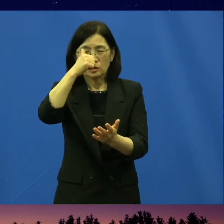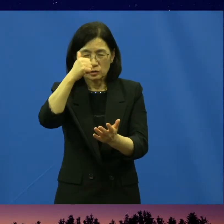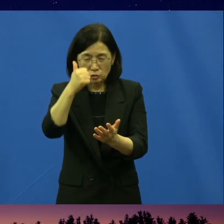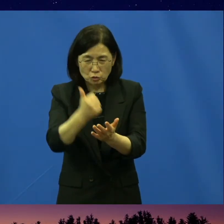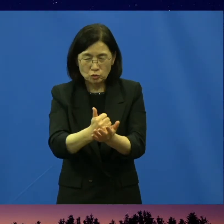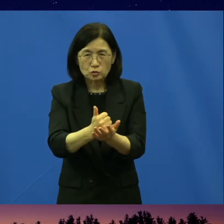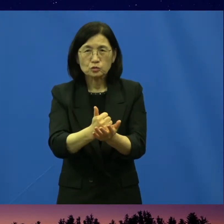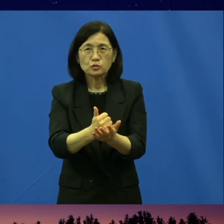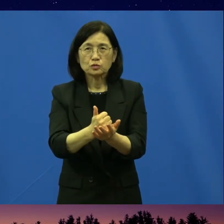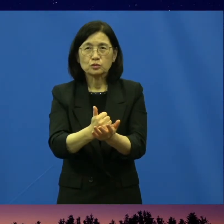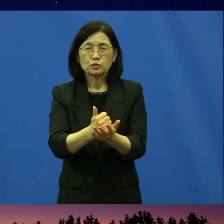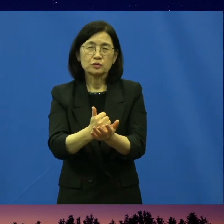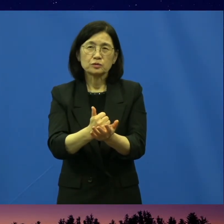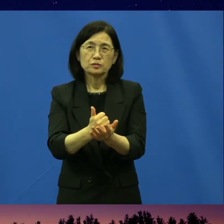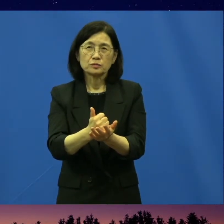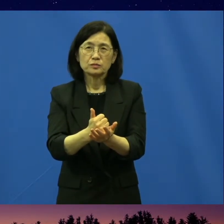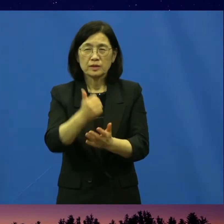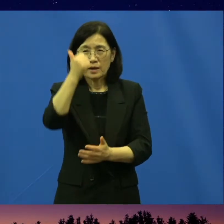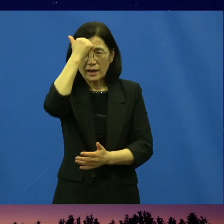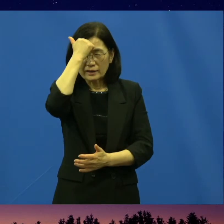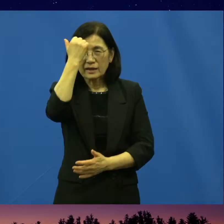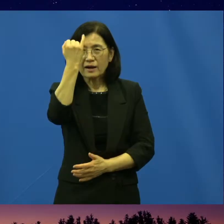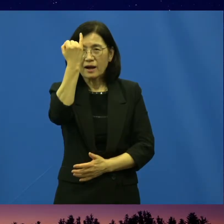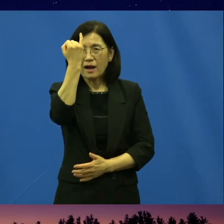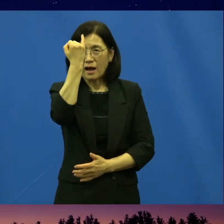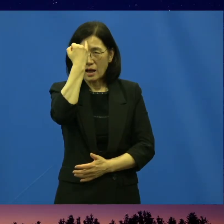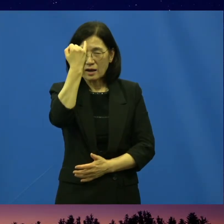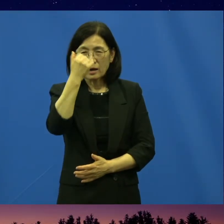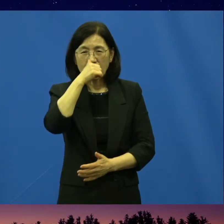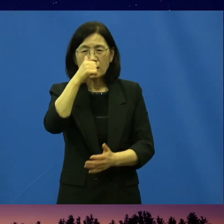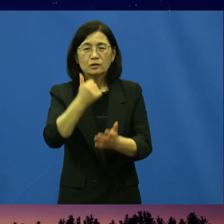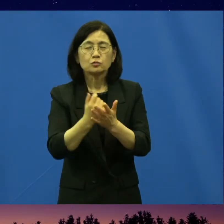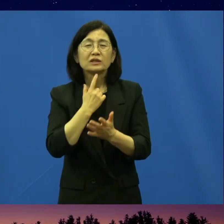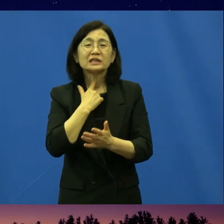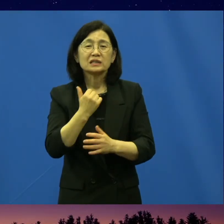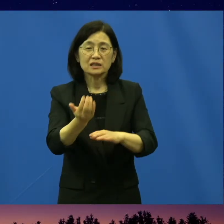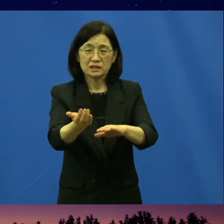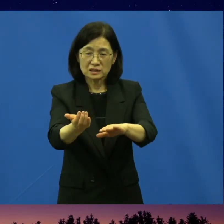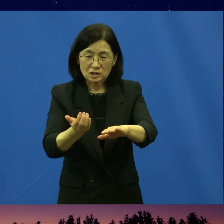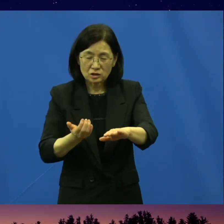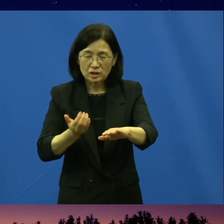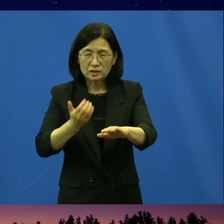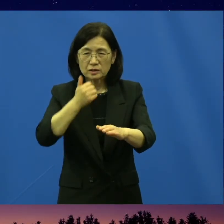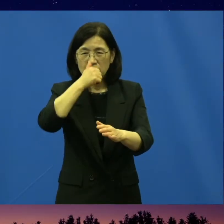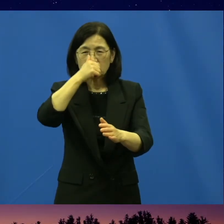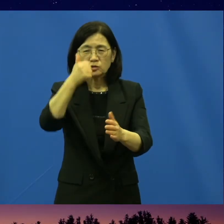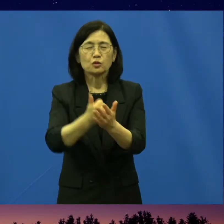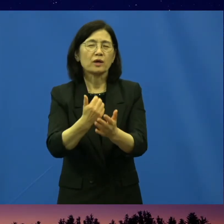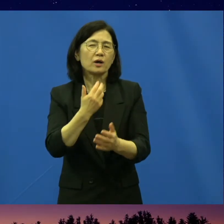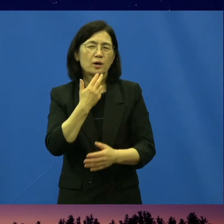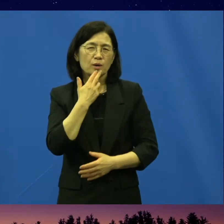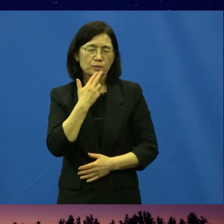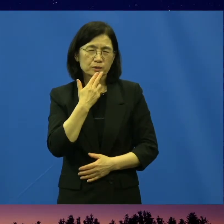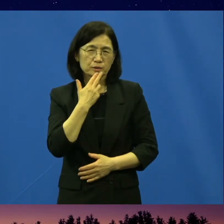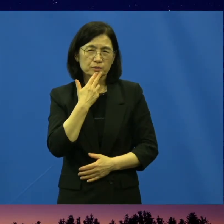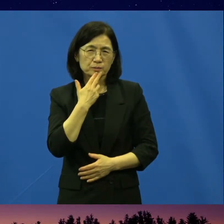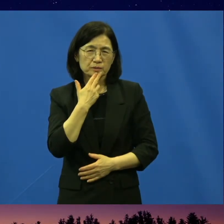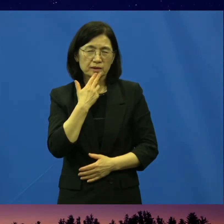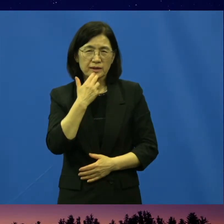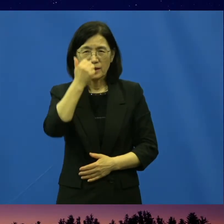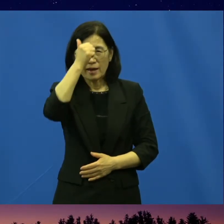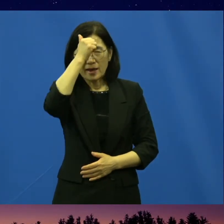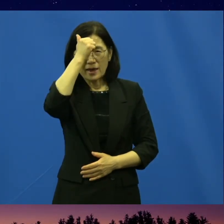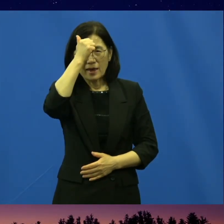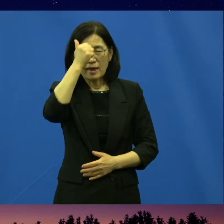죄가 인류의 아담과 하와 죄를 짓기 전에는 두려움이 없었어요. 에덴 동산에서 하나님과 함께 거할 때는 두려움이